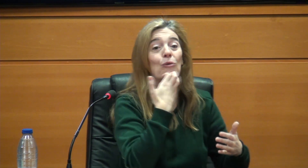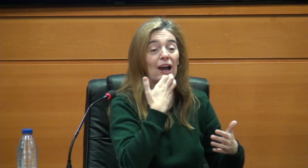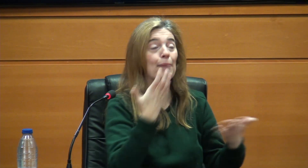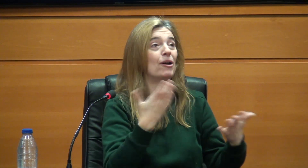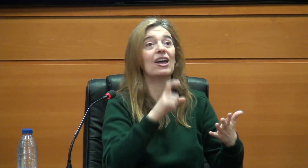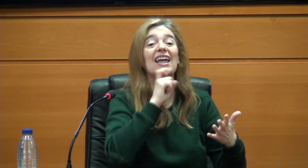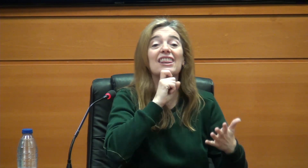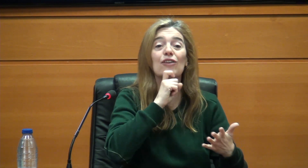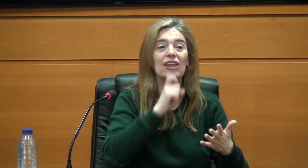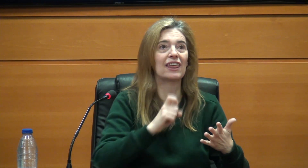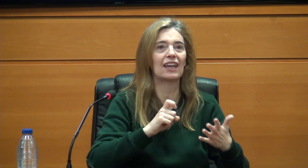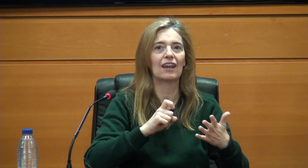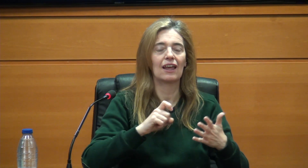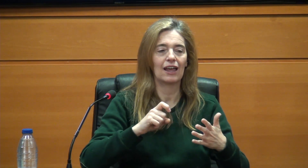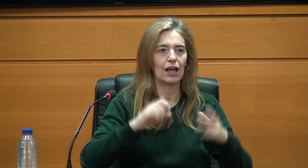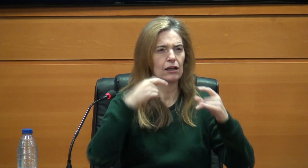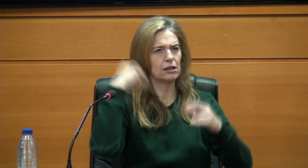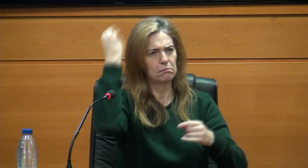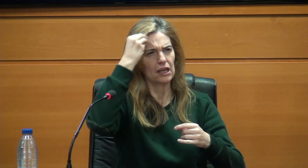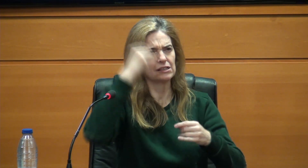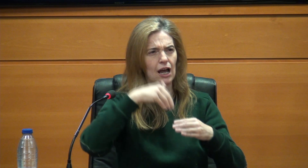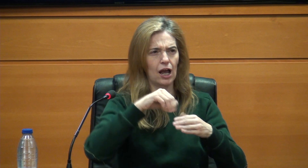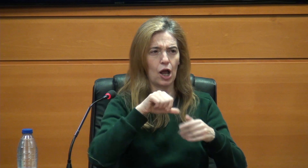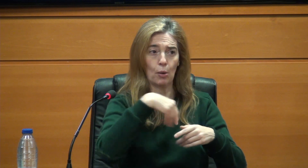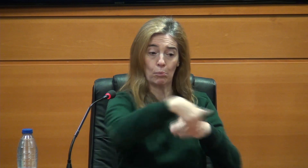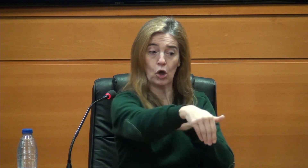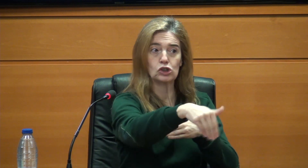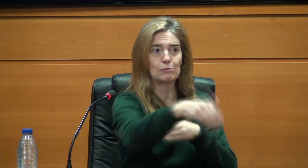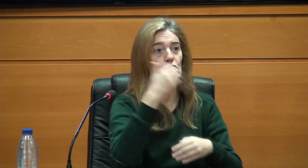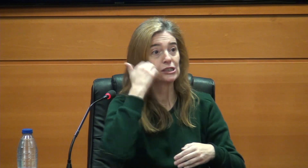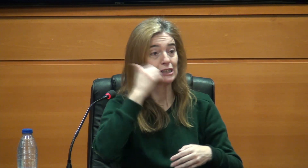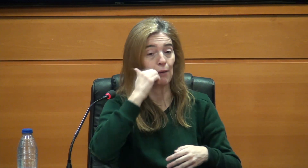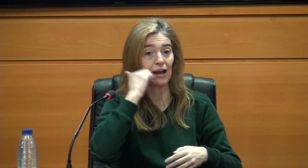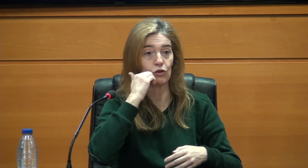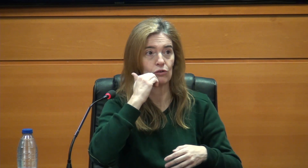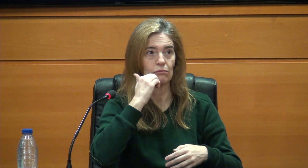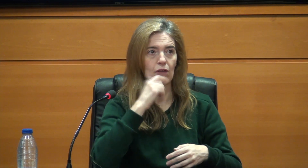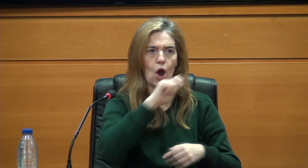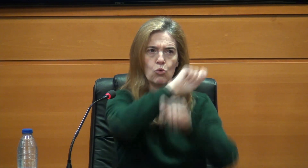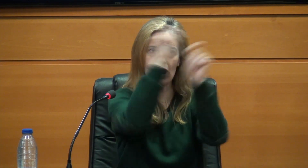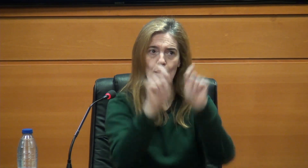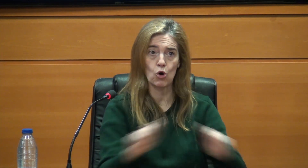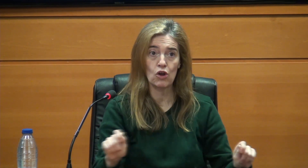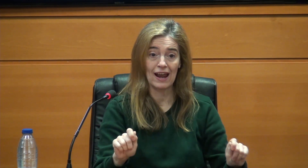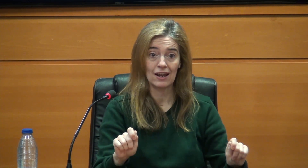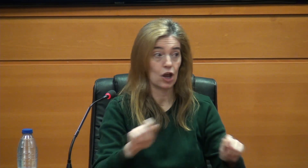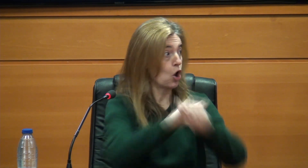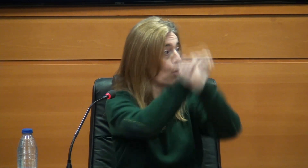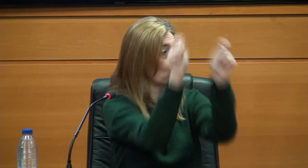por ejemplo es difícil pensar para el próximo sábado que tienes una